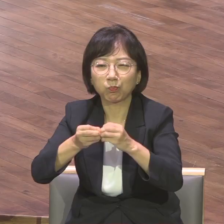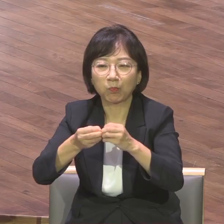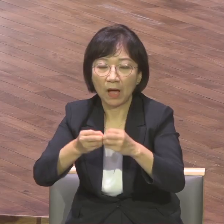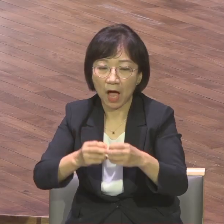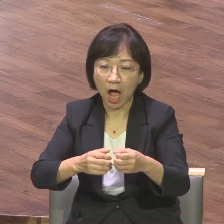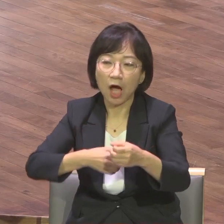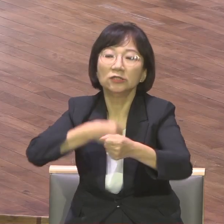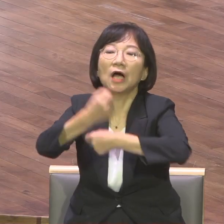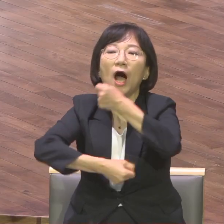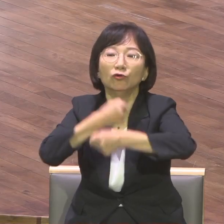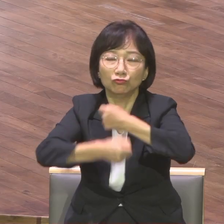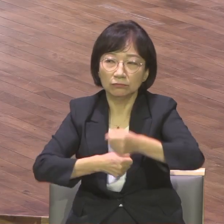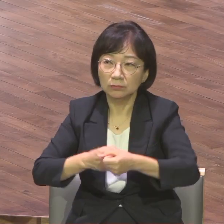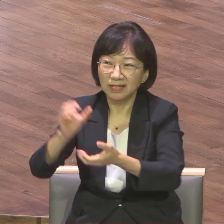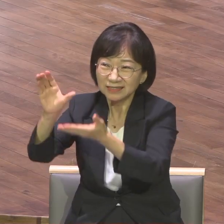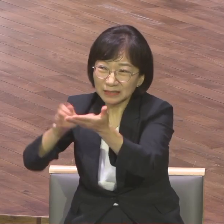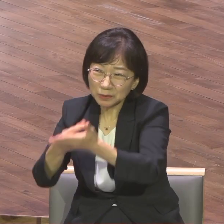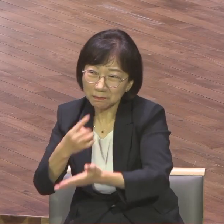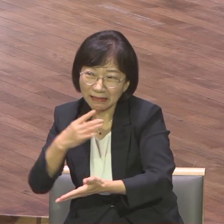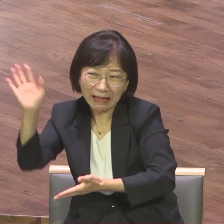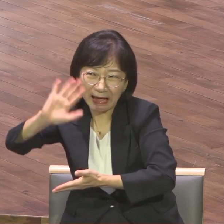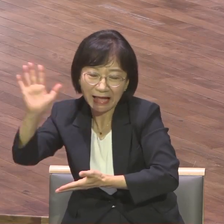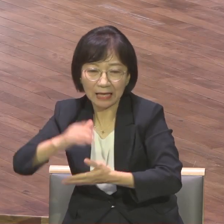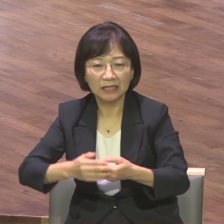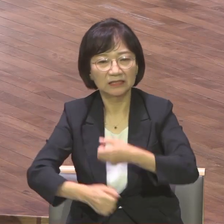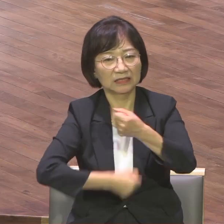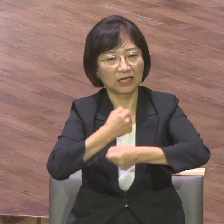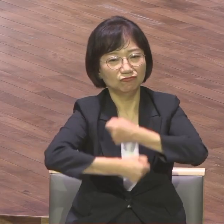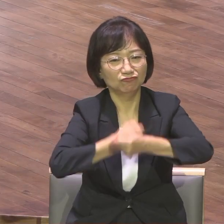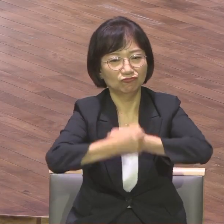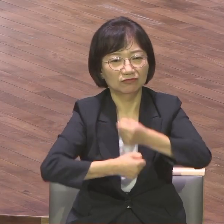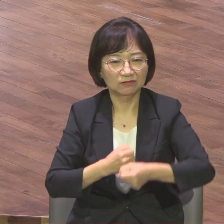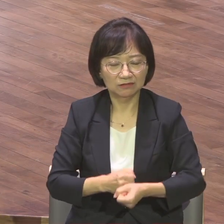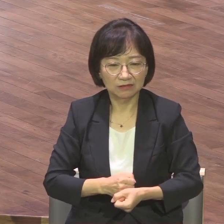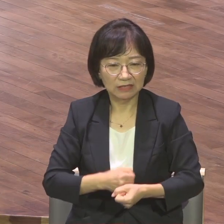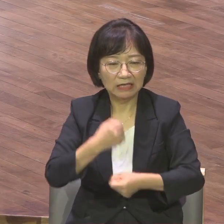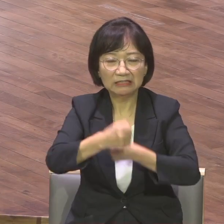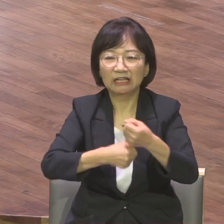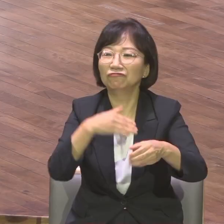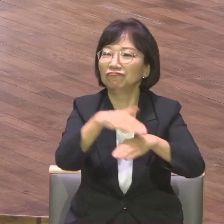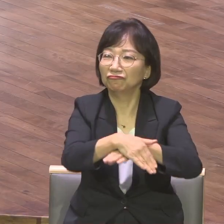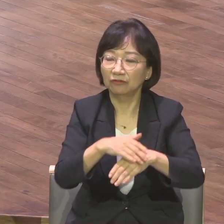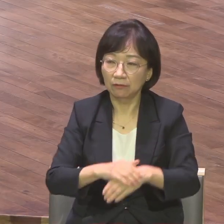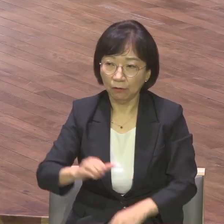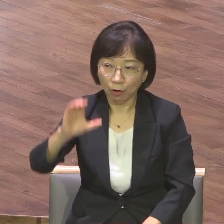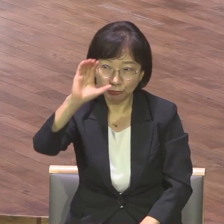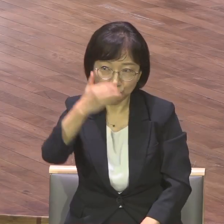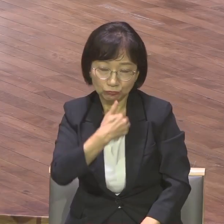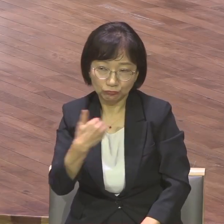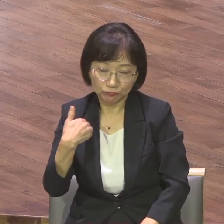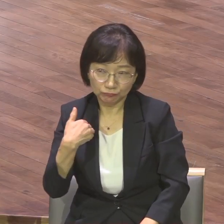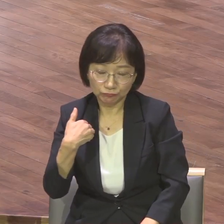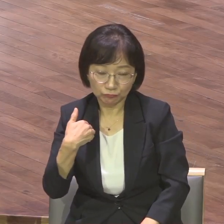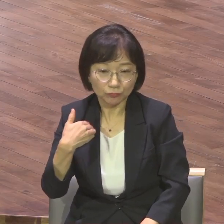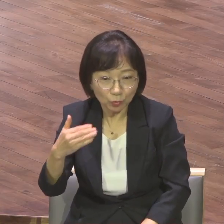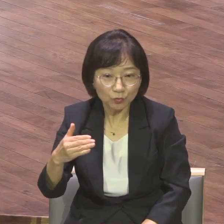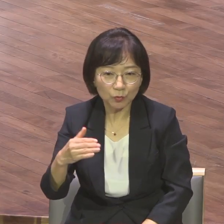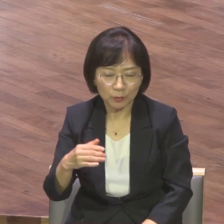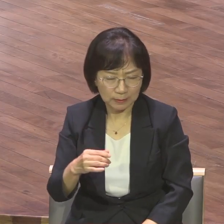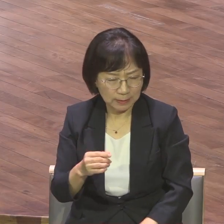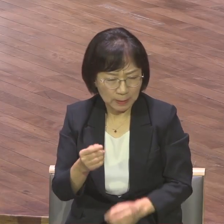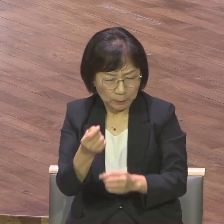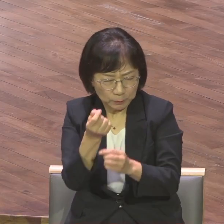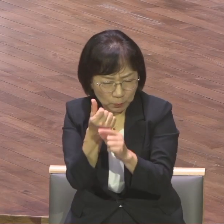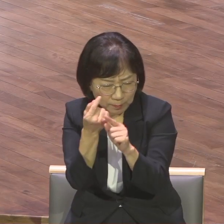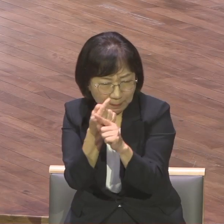자유주의는 온리가 아니에요. 자유도 다 모두 다 권이고 모두 다 천주교 교리 묘합니다.